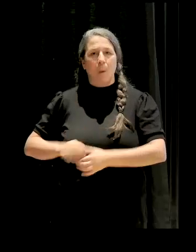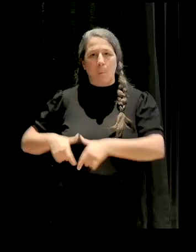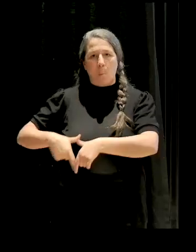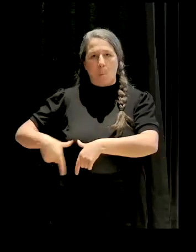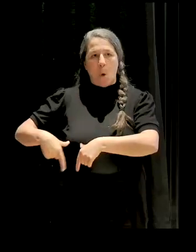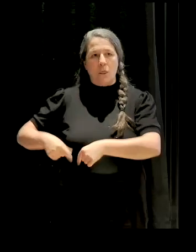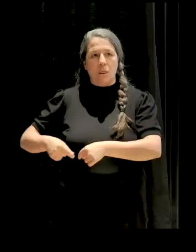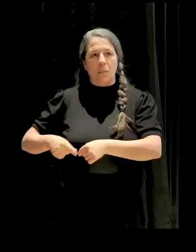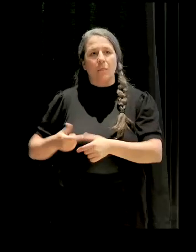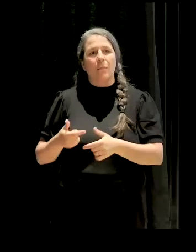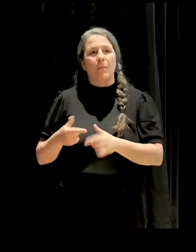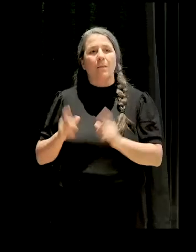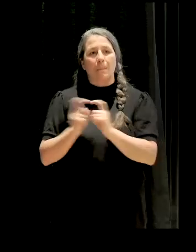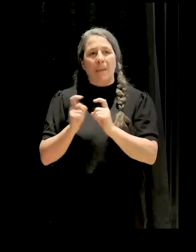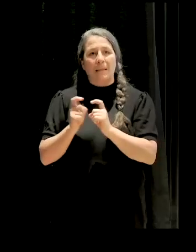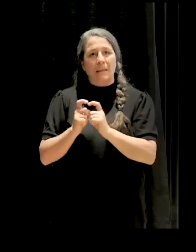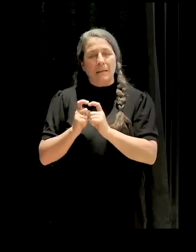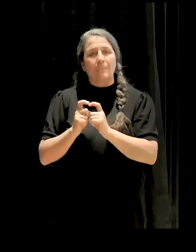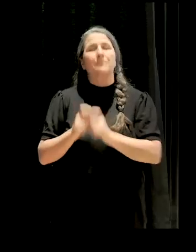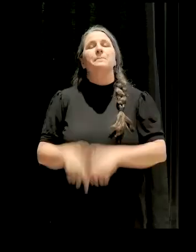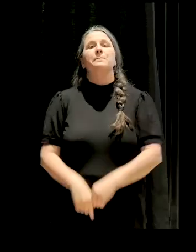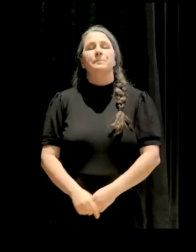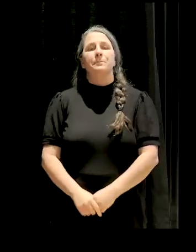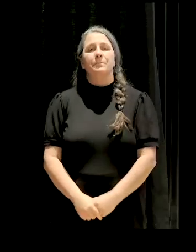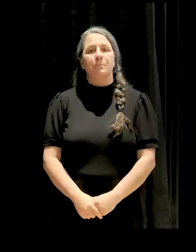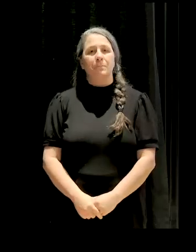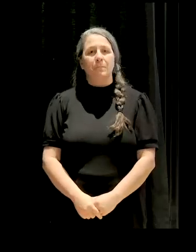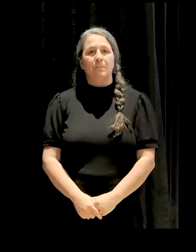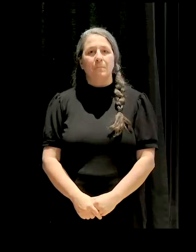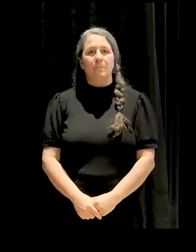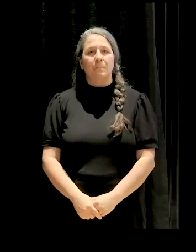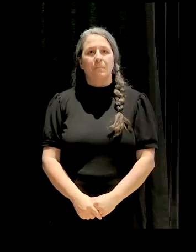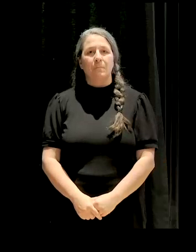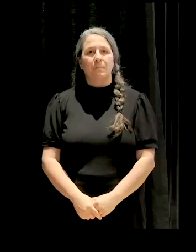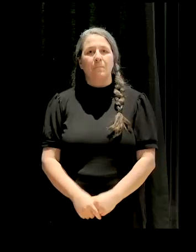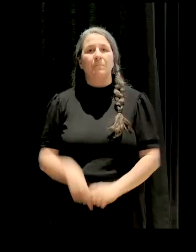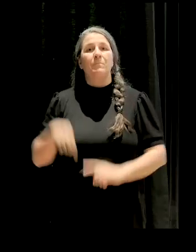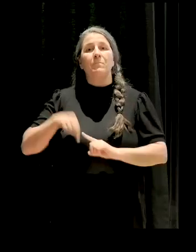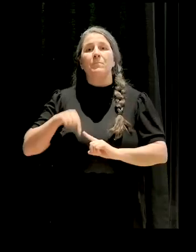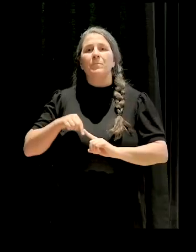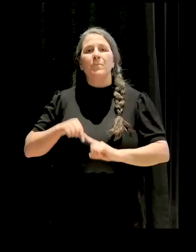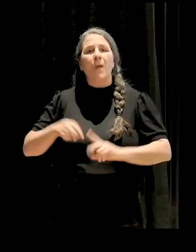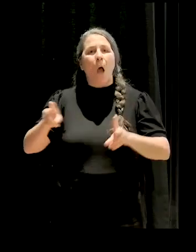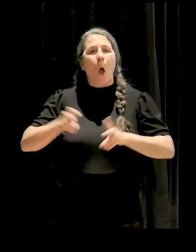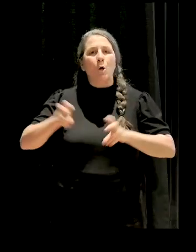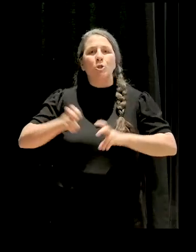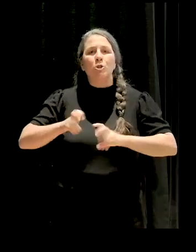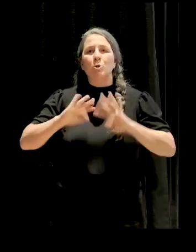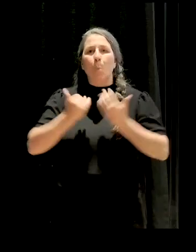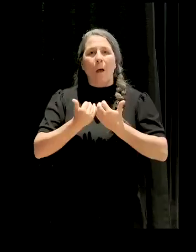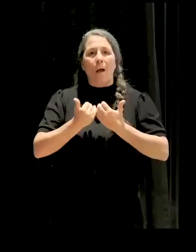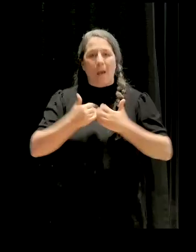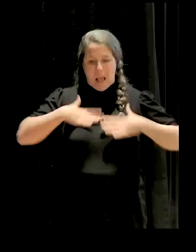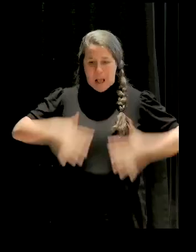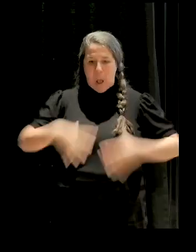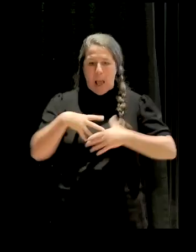puis c'est le stockage de données qui se fait dans cette boîte-là. Les petits écouteurs, dans le fond, ils vont enregistrer tout ce qui se passe à l'extérieur du corps,